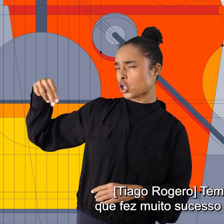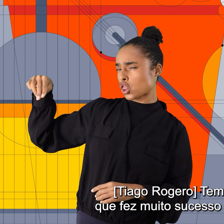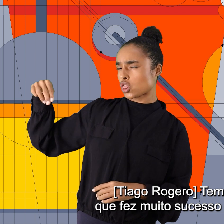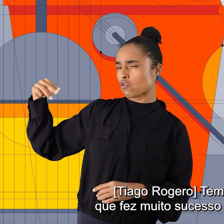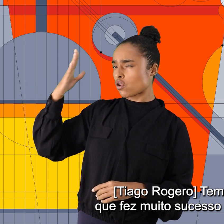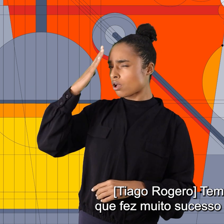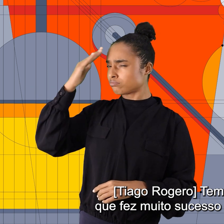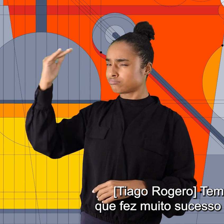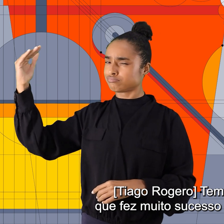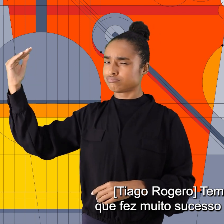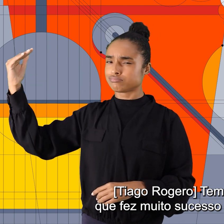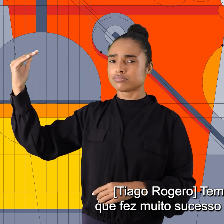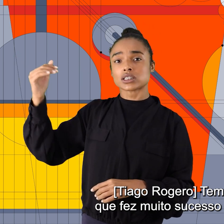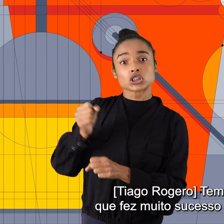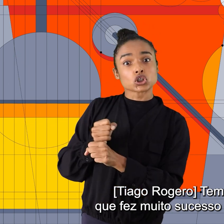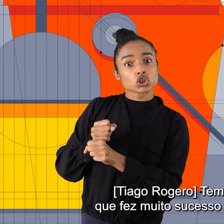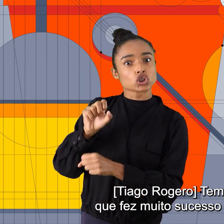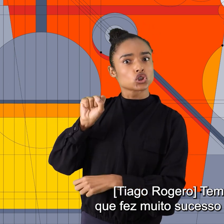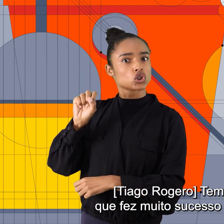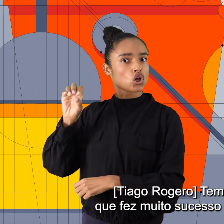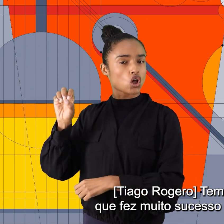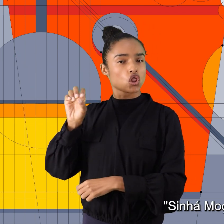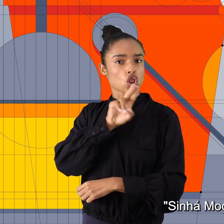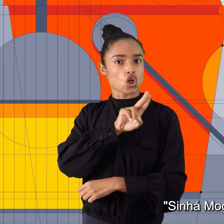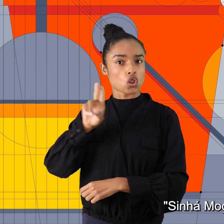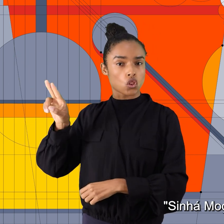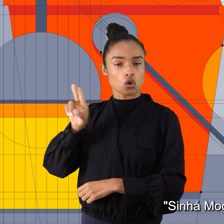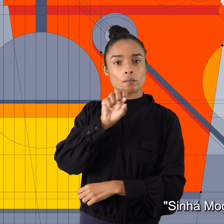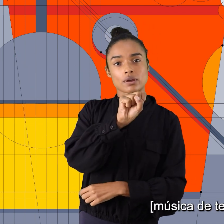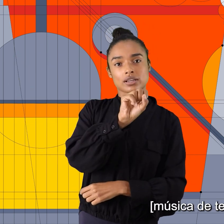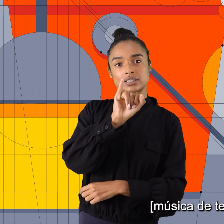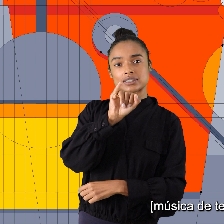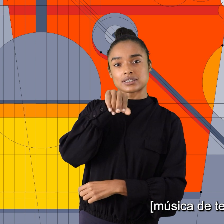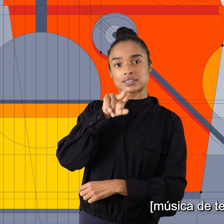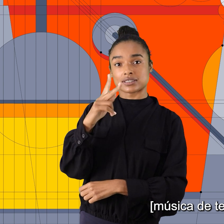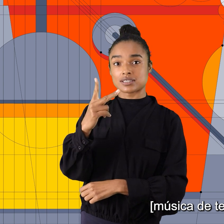Tem uma novela que fez muito sucesso nos anos 80, Sim, a Moça.